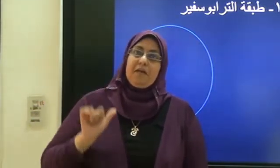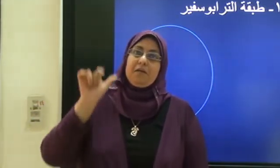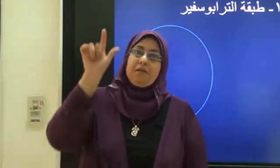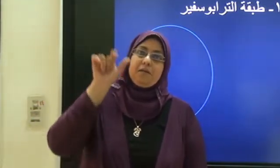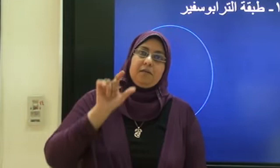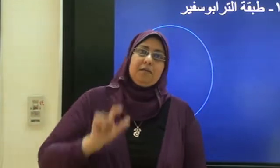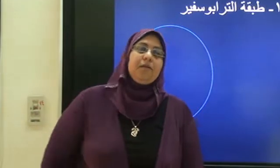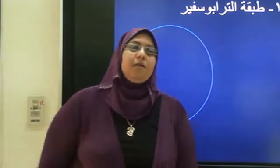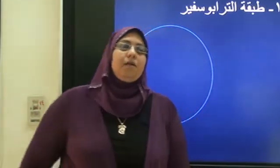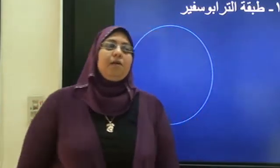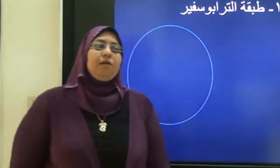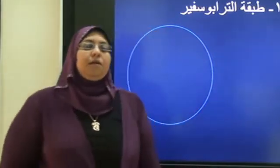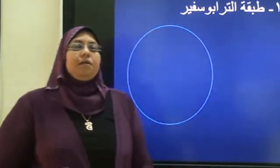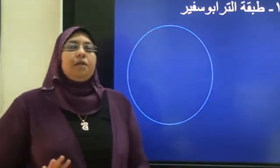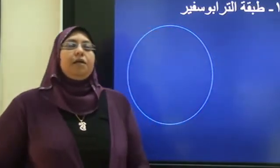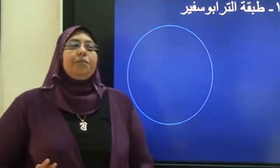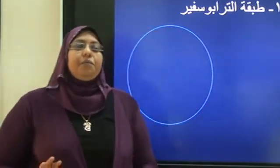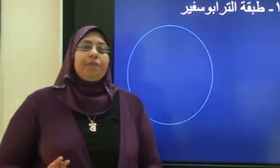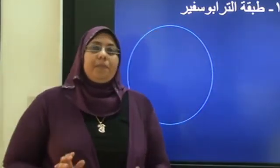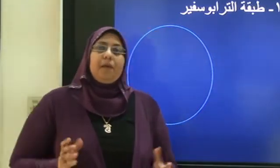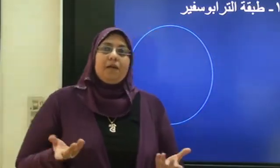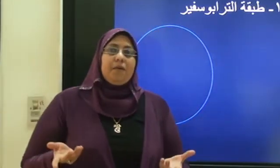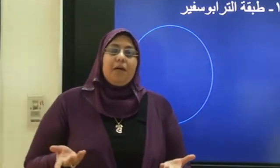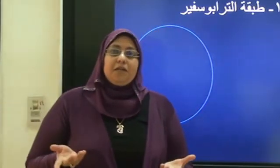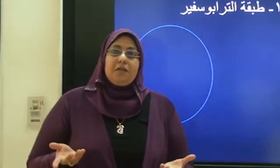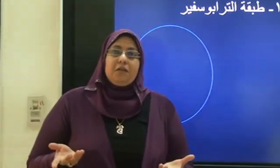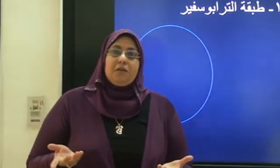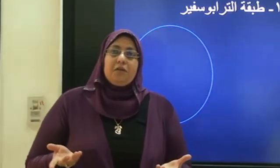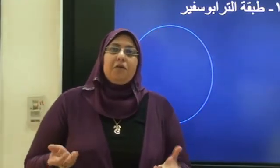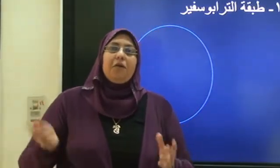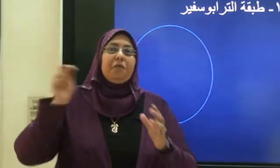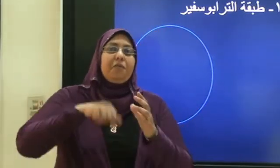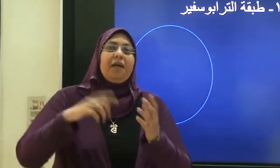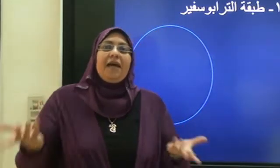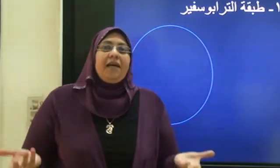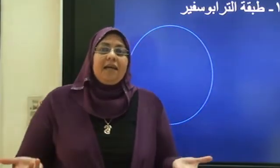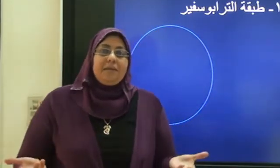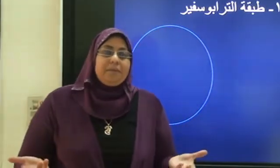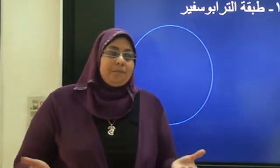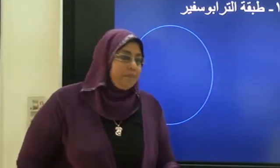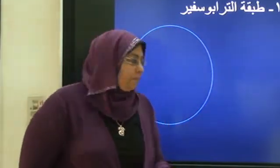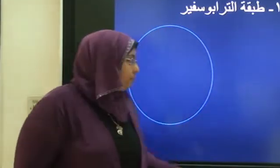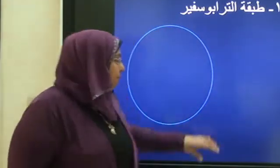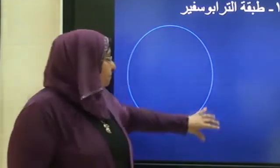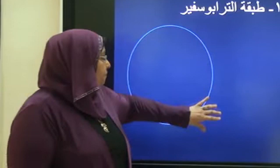الفير. طيب الطبقة دي فيها ايه؟